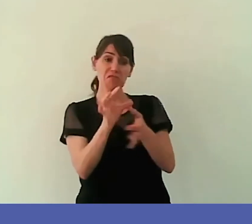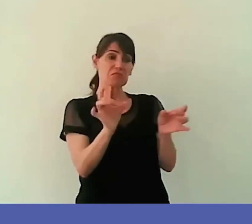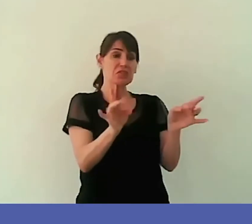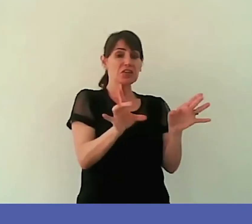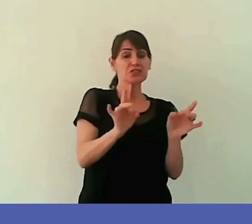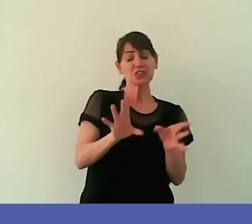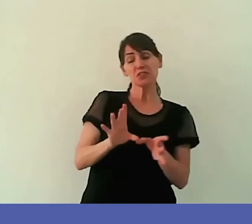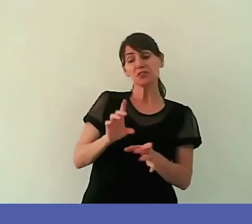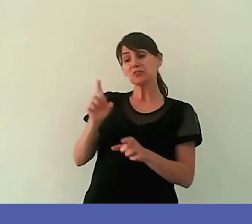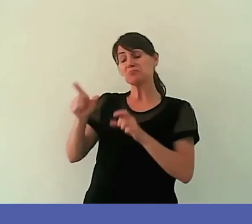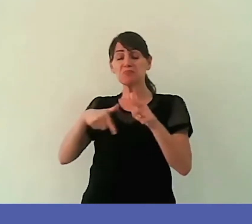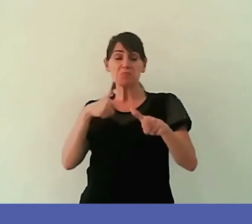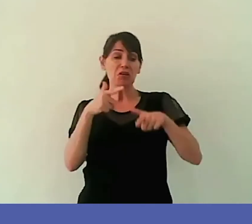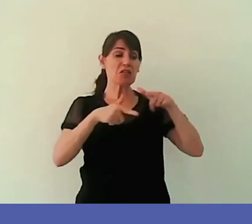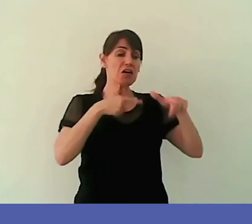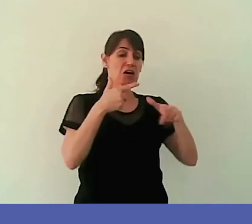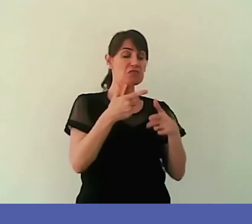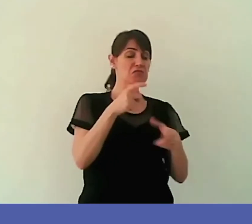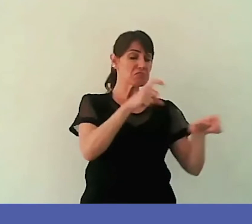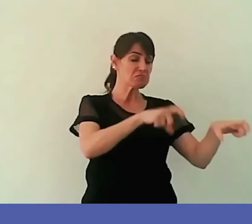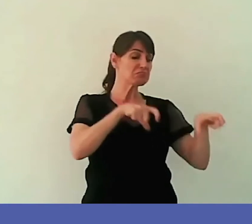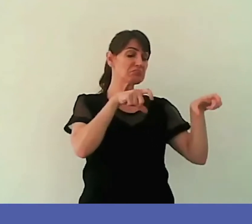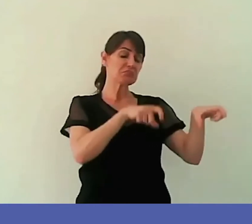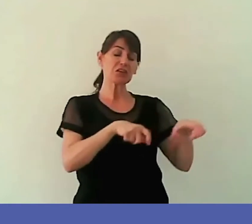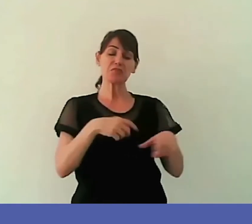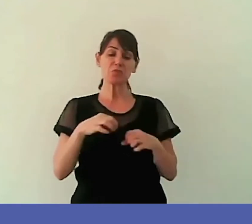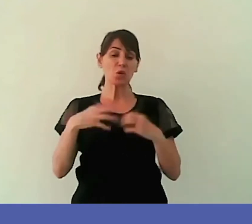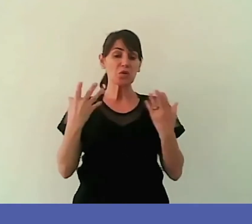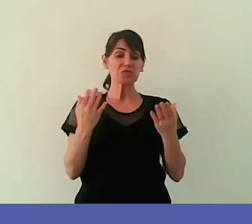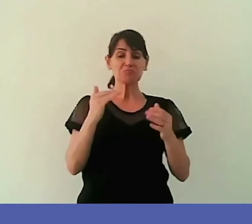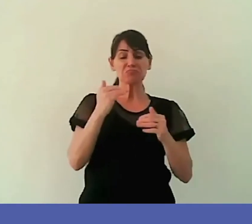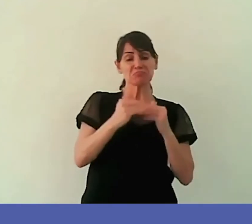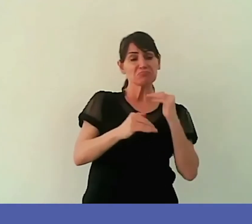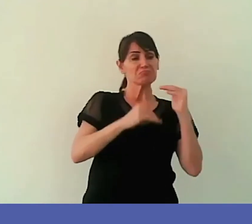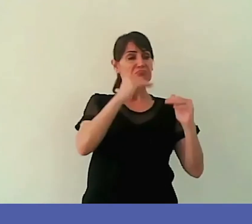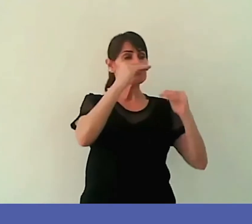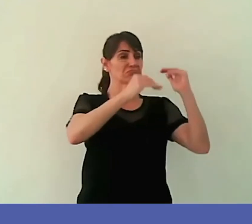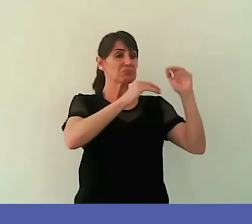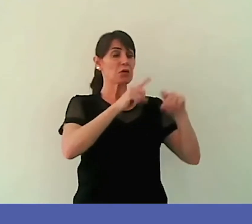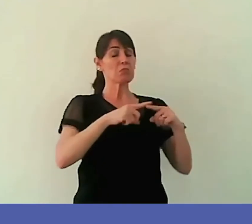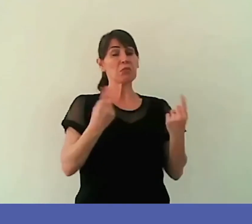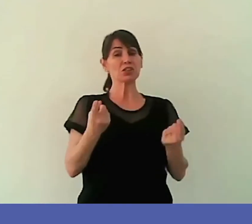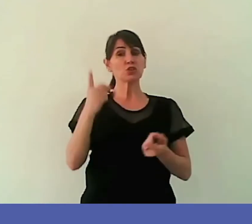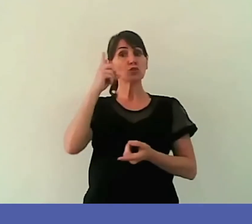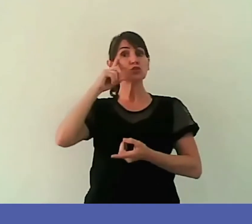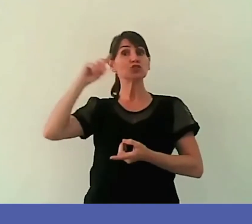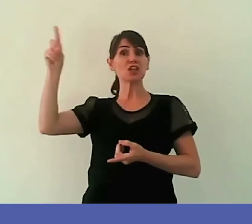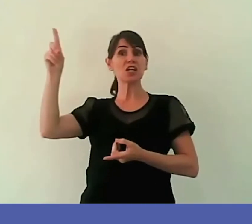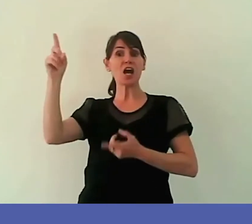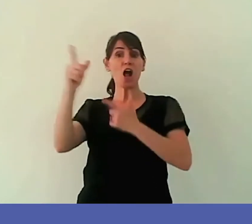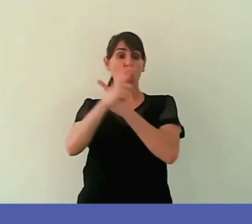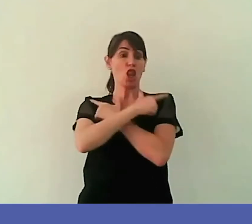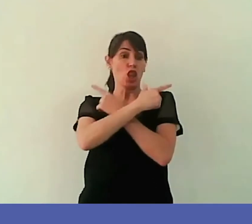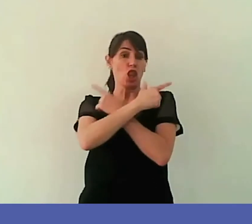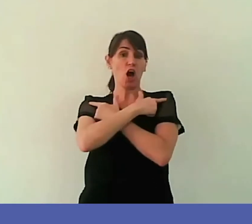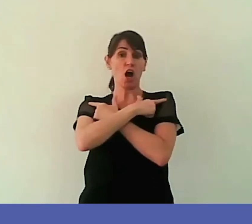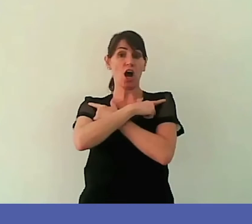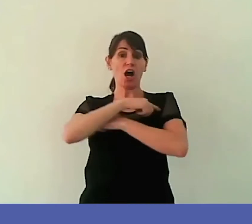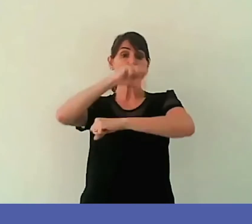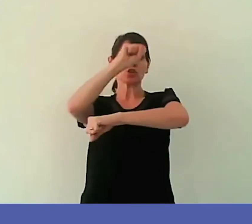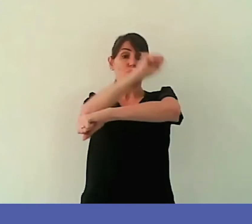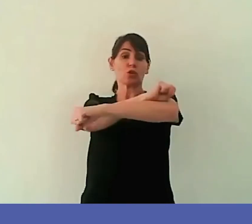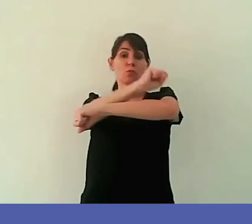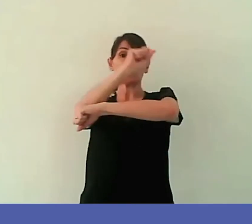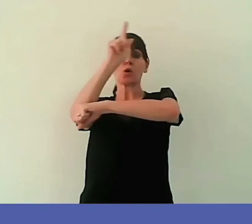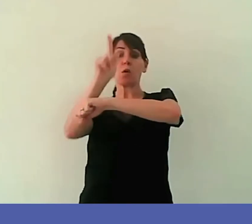negócios, plantavam e edificavam. Mas no dia em que Ló saiu de Sodoma, choveu do